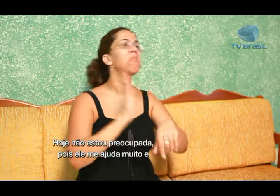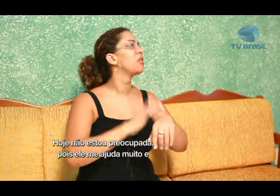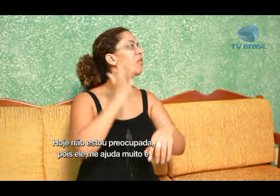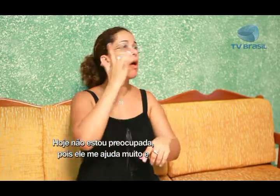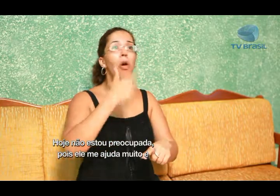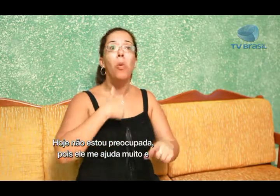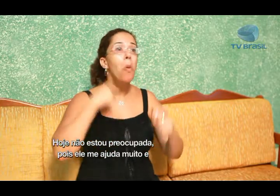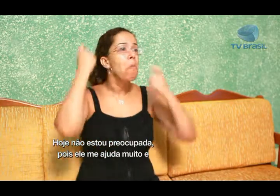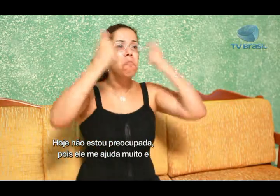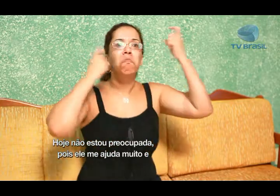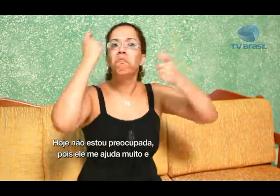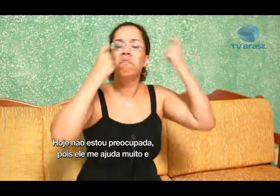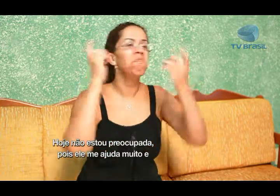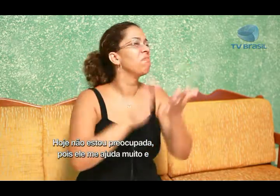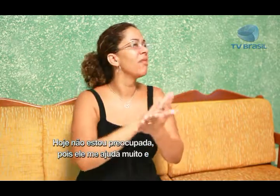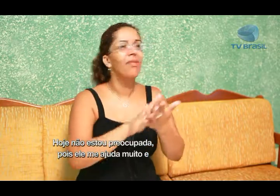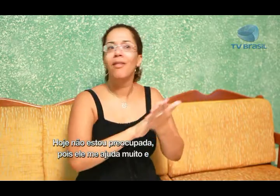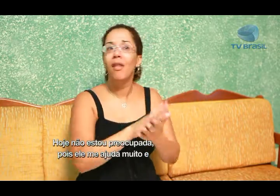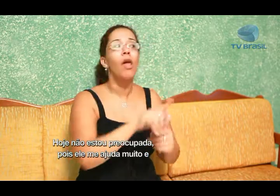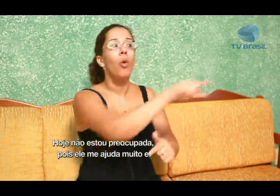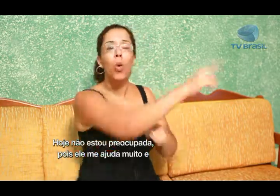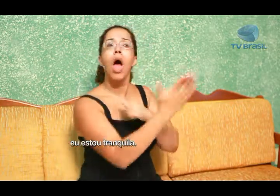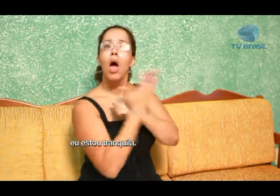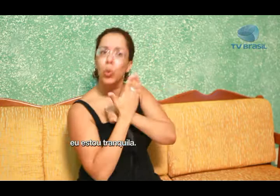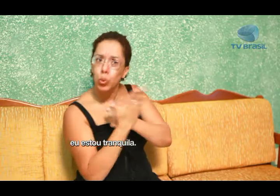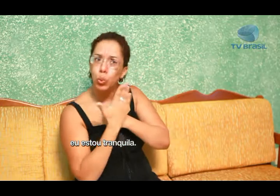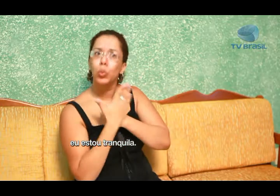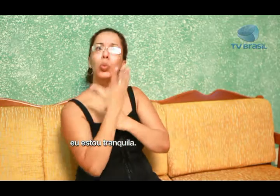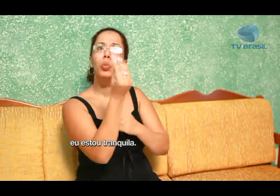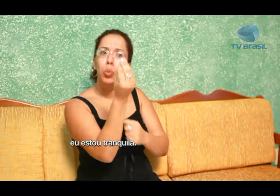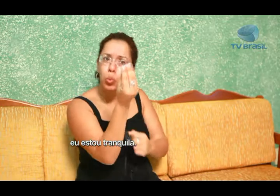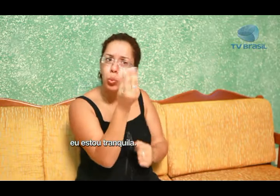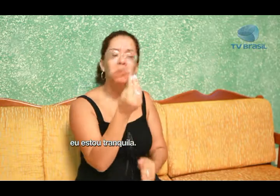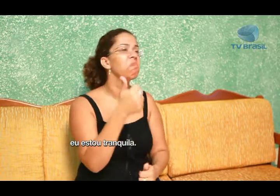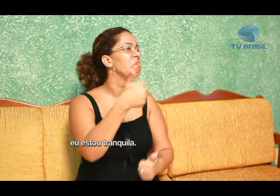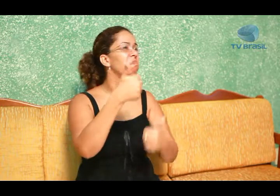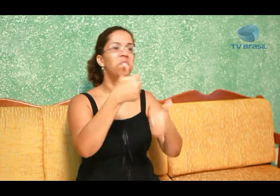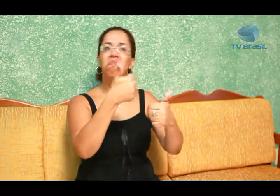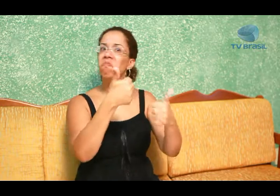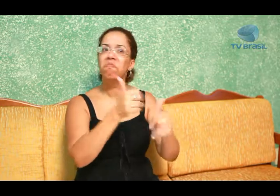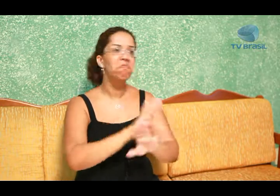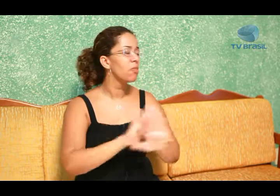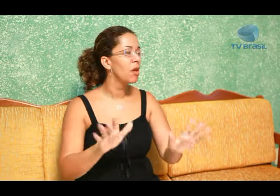Hoje não estou preocupada, pois ele me ajuda muito e eu estou tranquila.